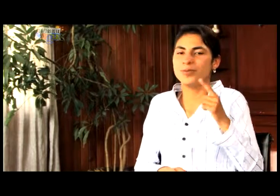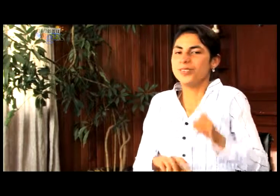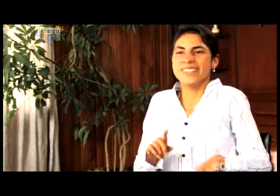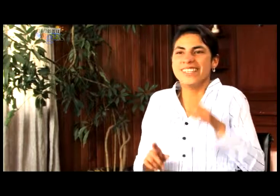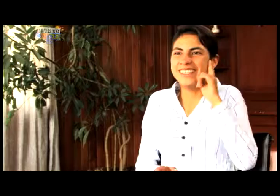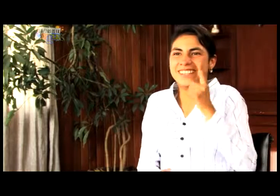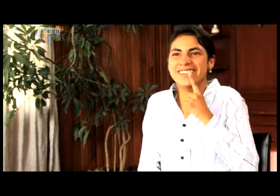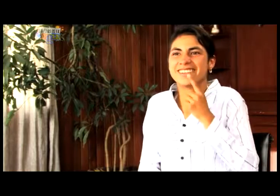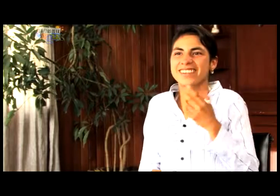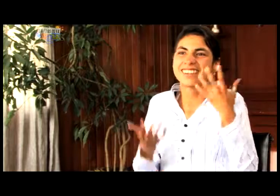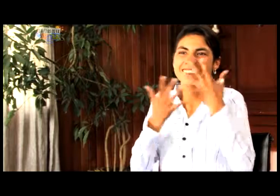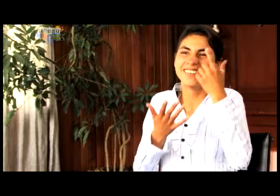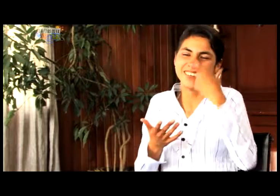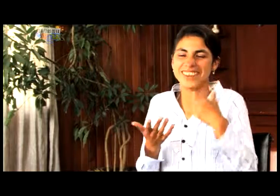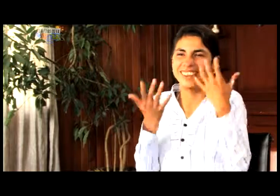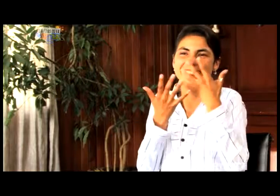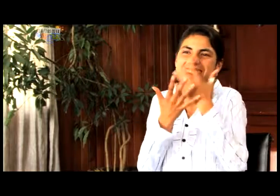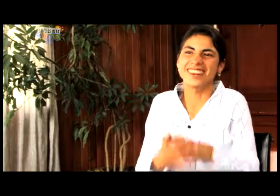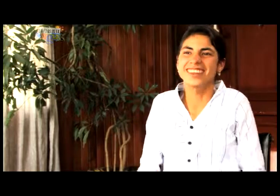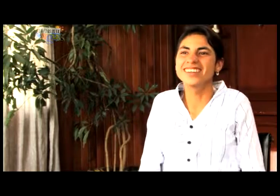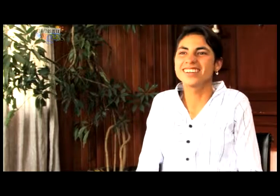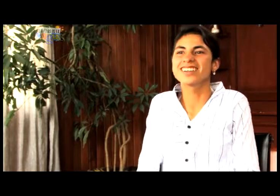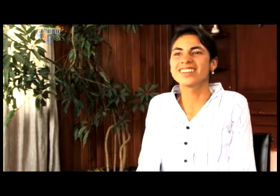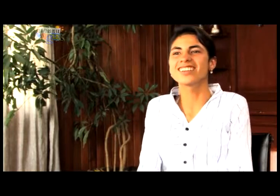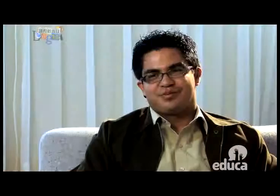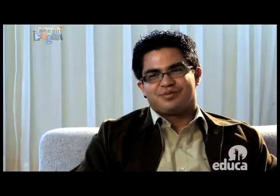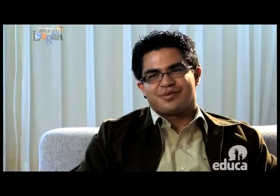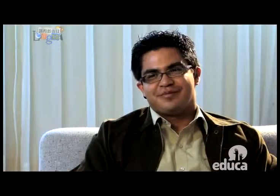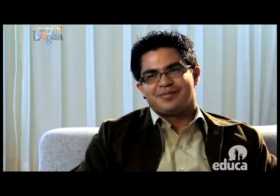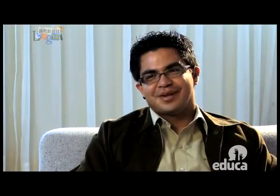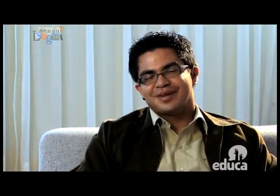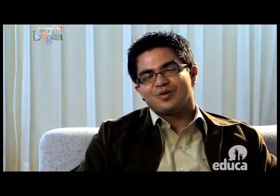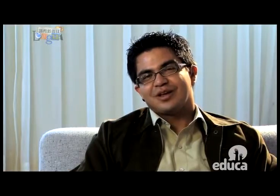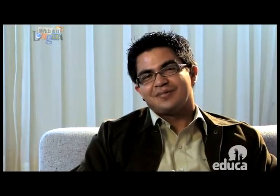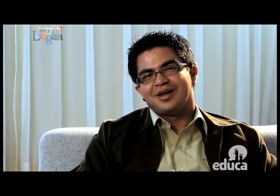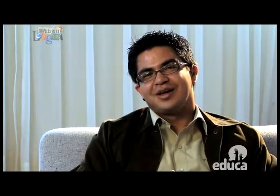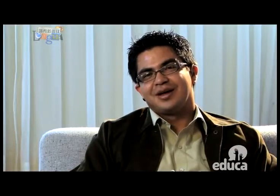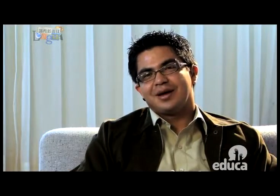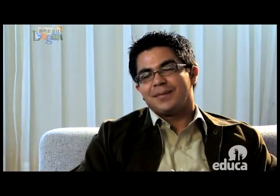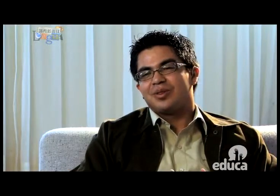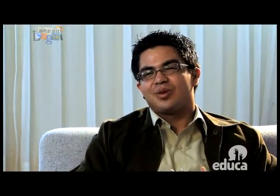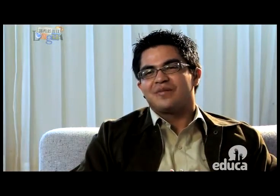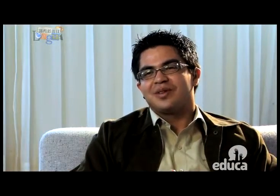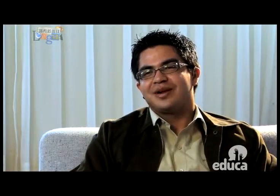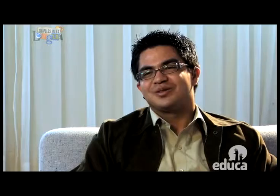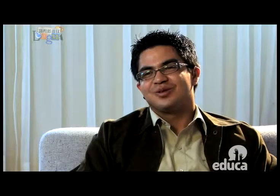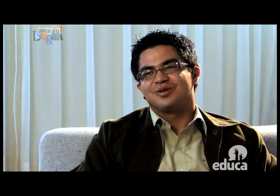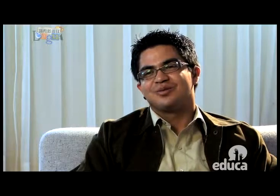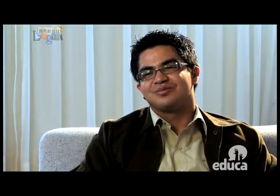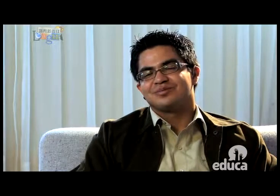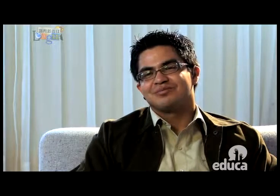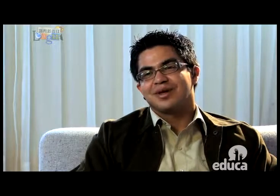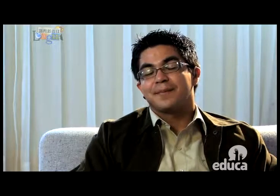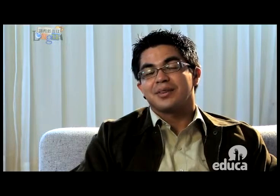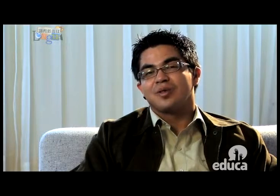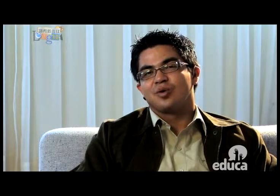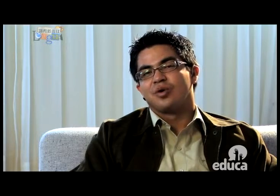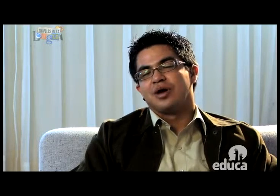La comunicación es un problema. Porque yo ya me he aprendido a depender solo y he aprendido